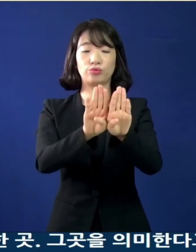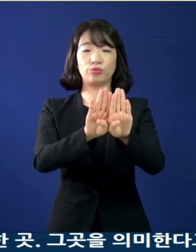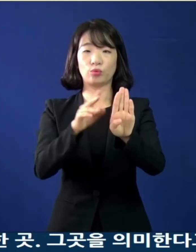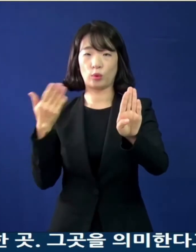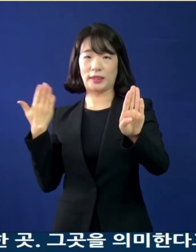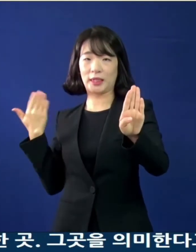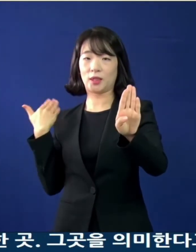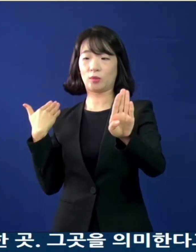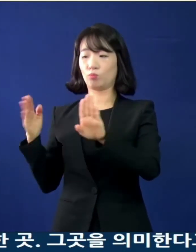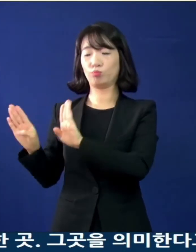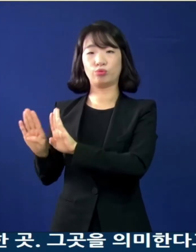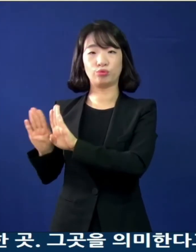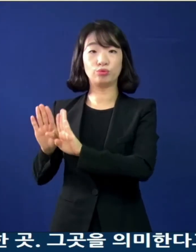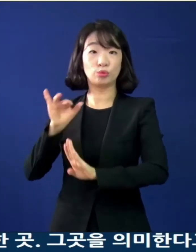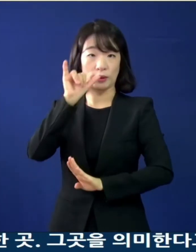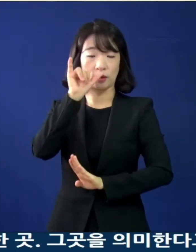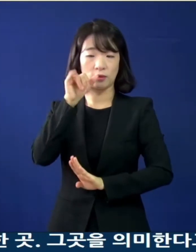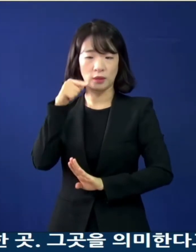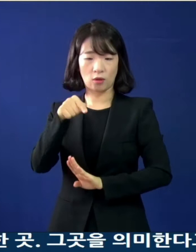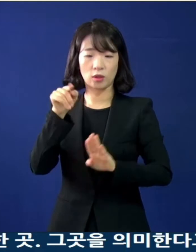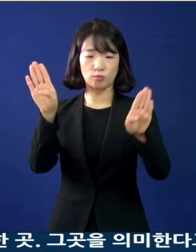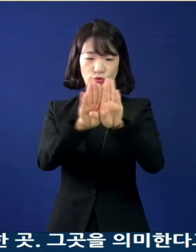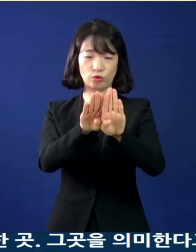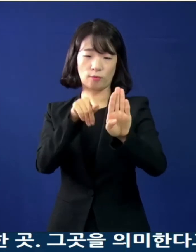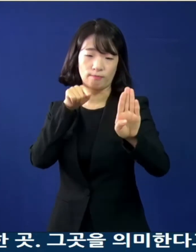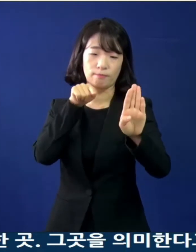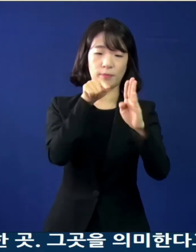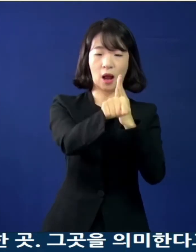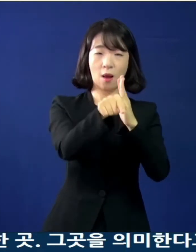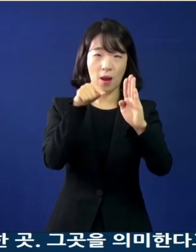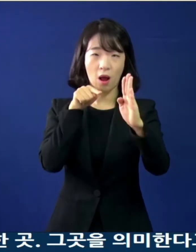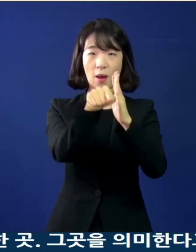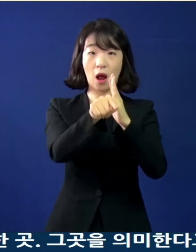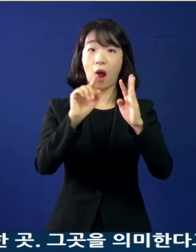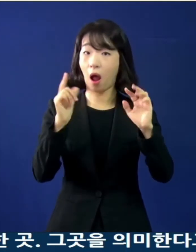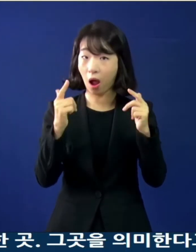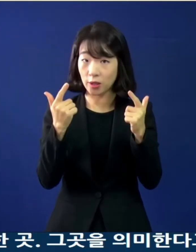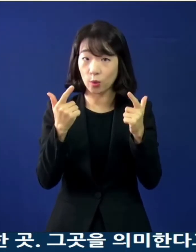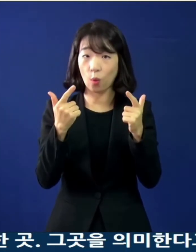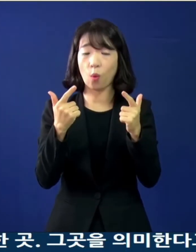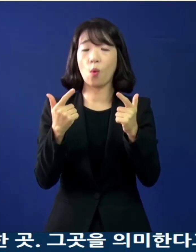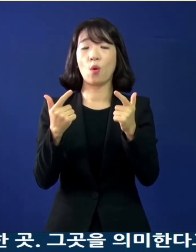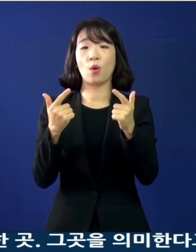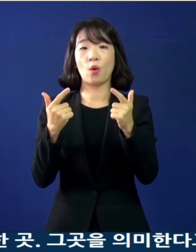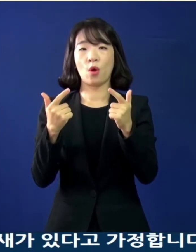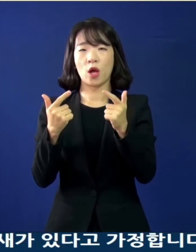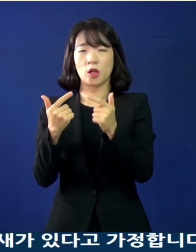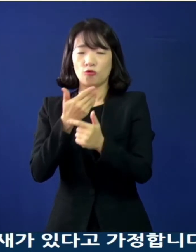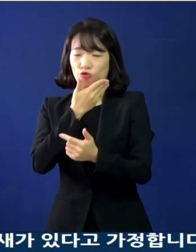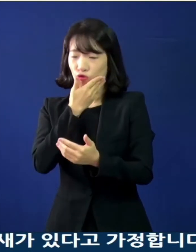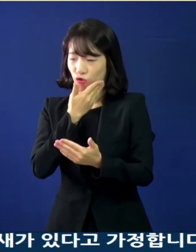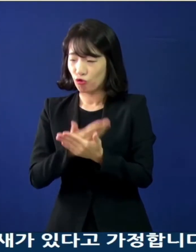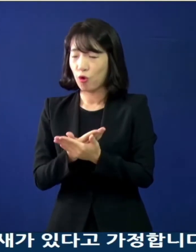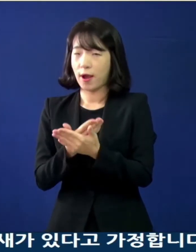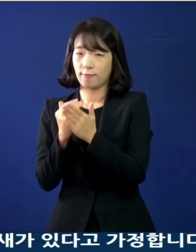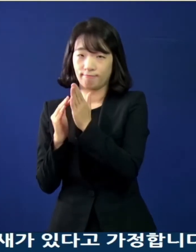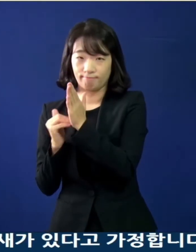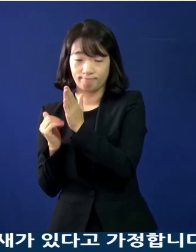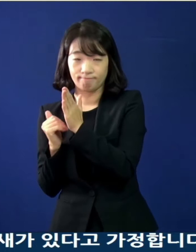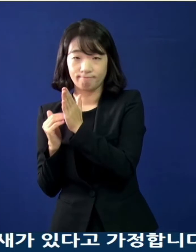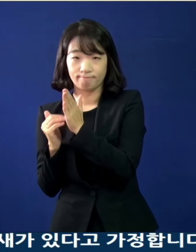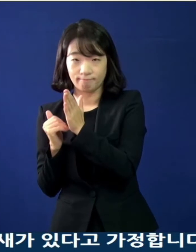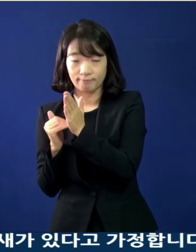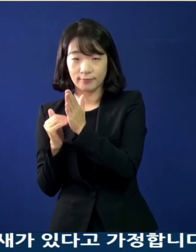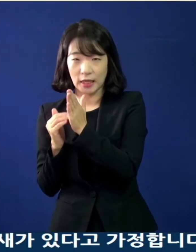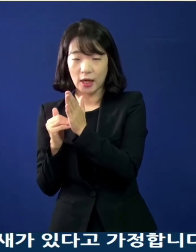이런 문들로 들락날락하는 것이 아니고 의외로 굉장히 중요하고 은밀한